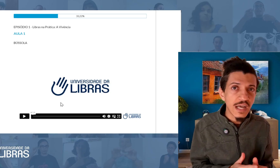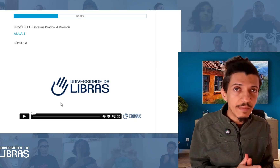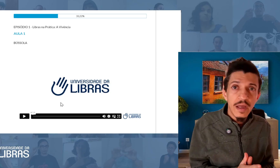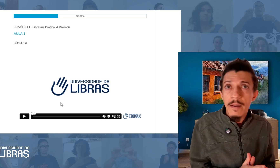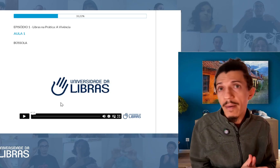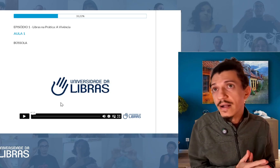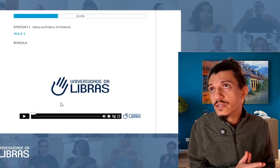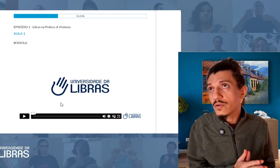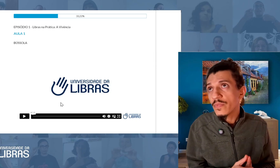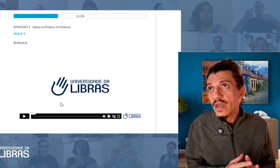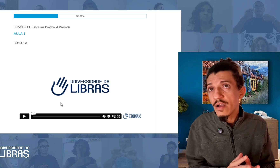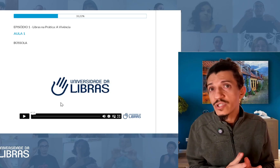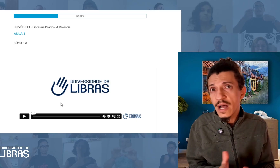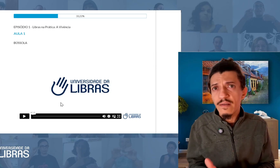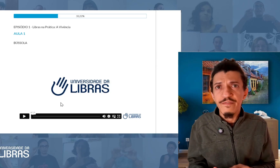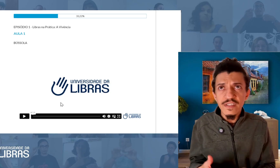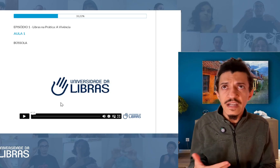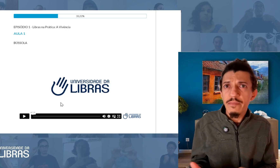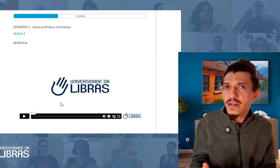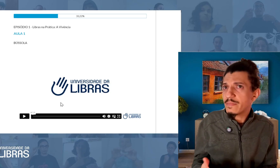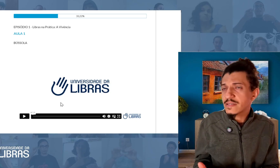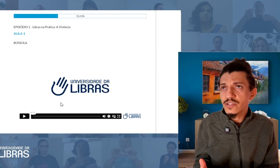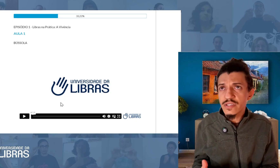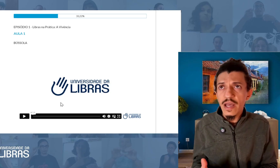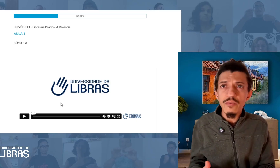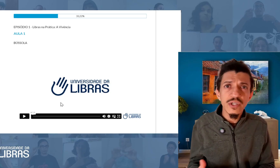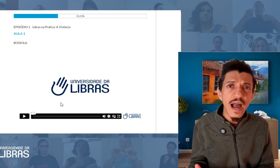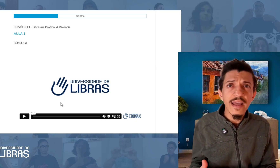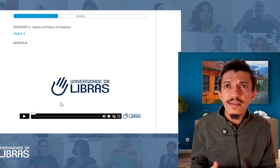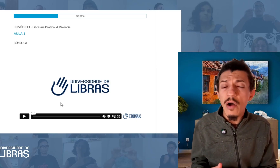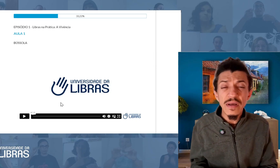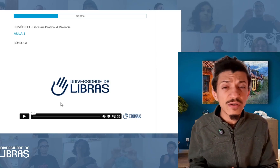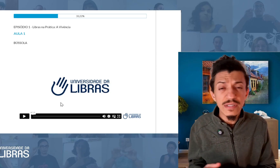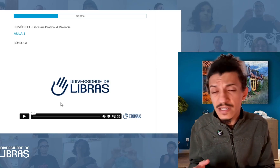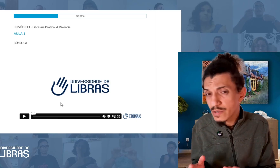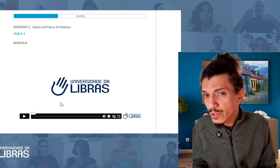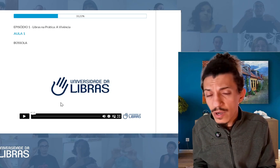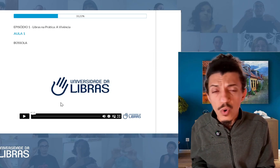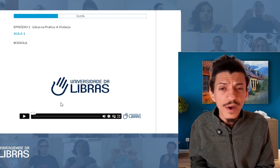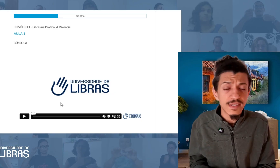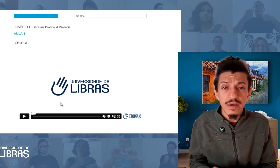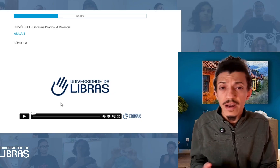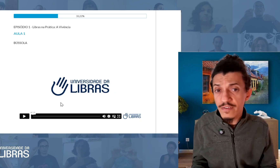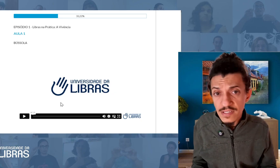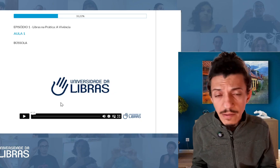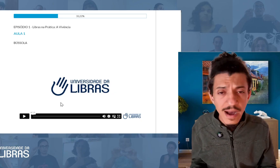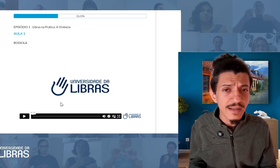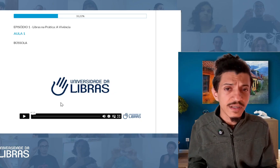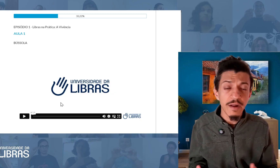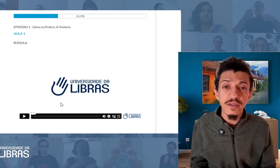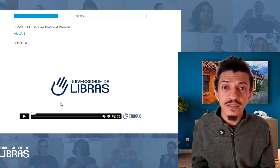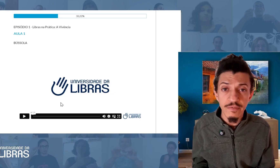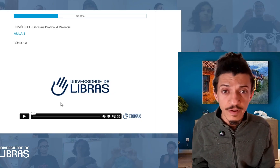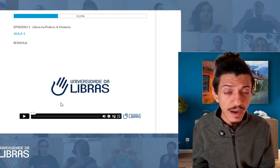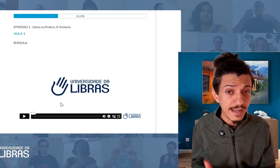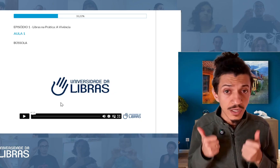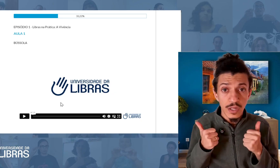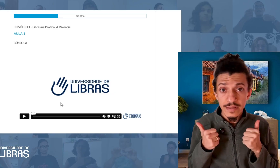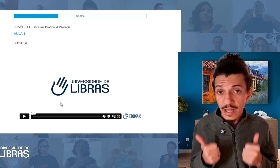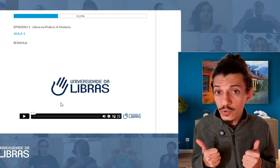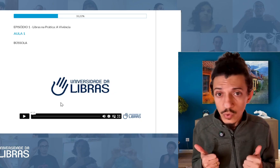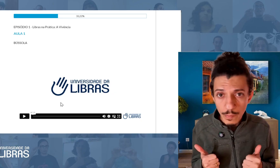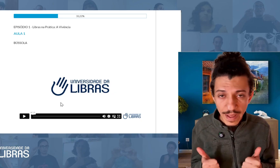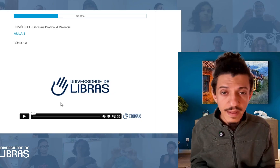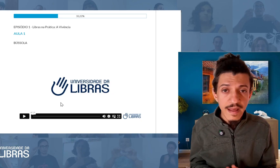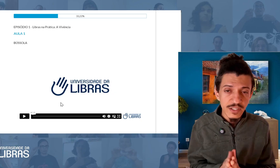você já sabe. Madison, eu já fiz Libras bastante tempo já e tal, mas eu esqueci muita coisa. Eu quero avançar mais, eu quero me desenvolver mais.